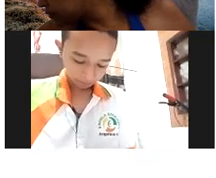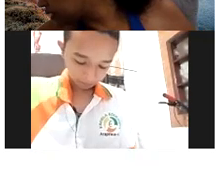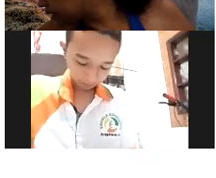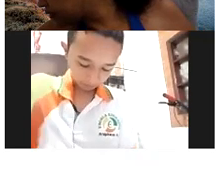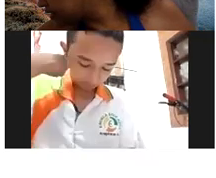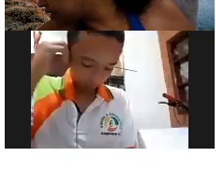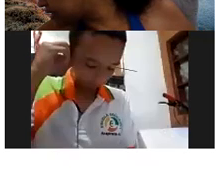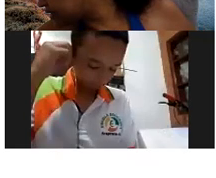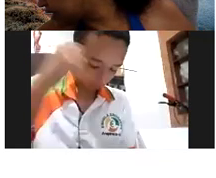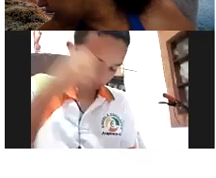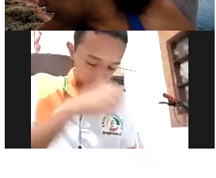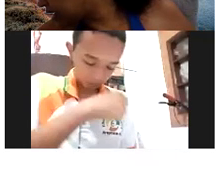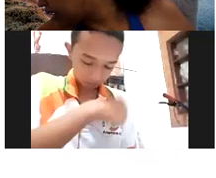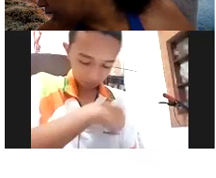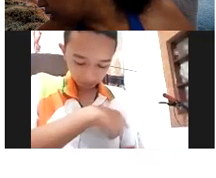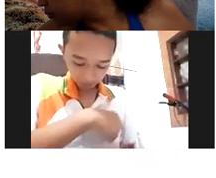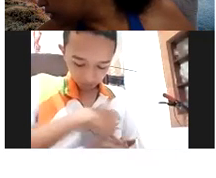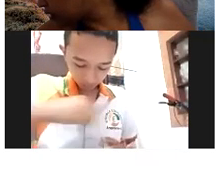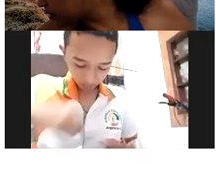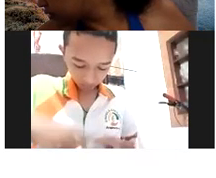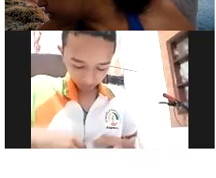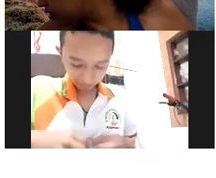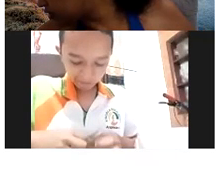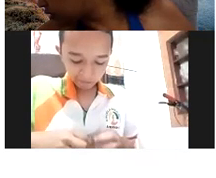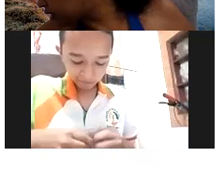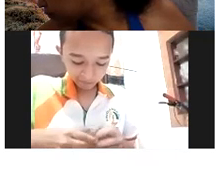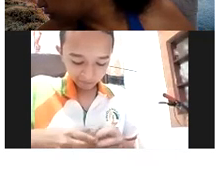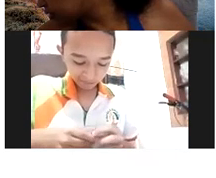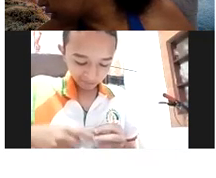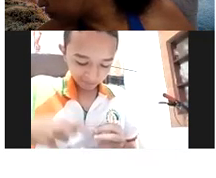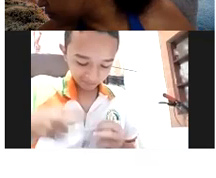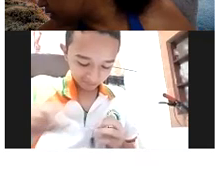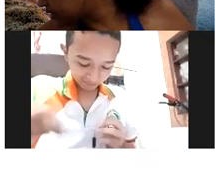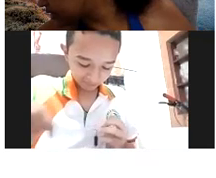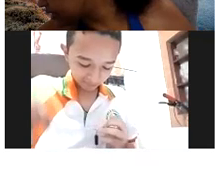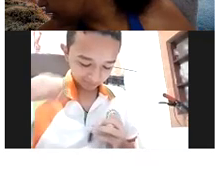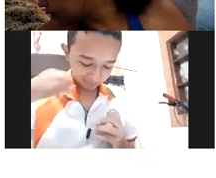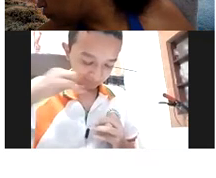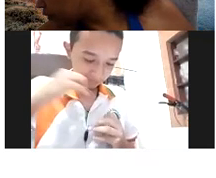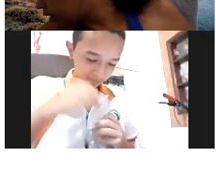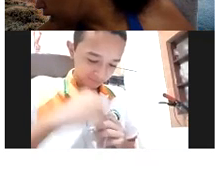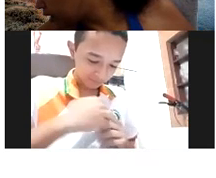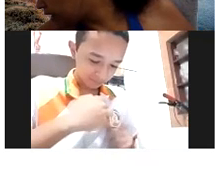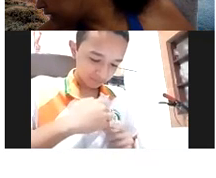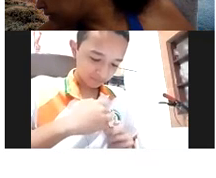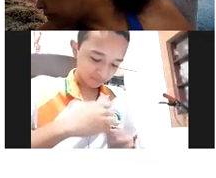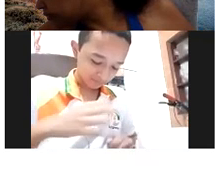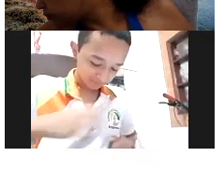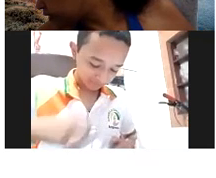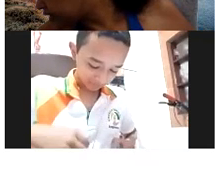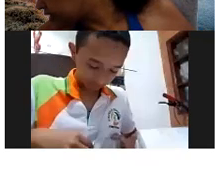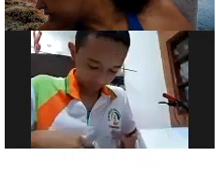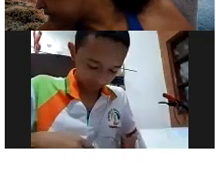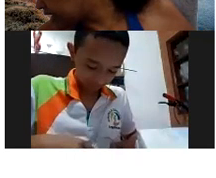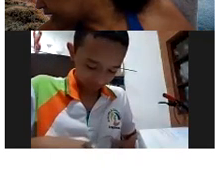é a junção e dizer se é dupla-troca simples-troca Tá certo Vocês entenderam por